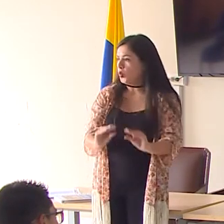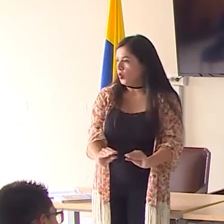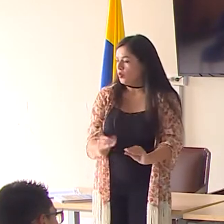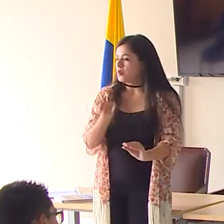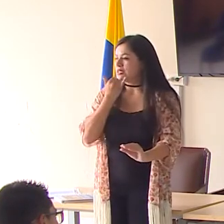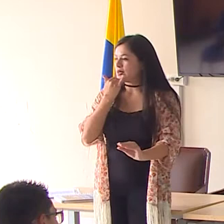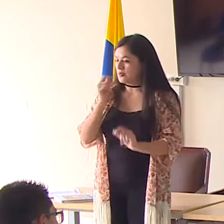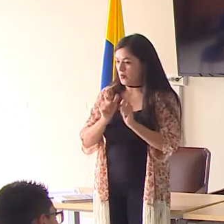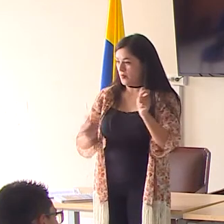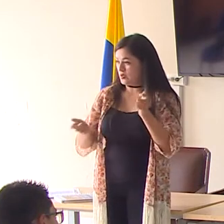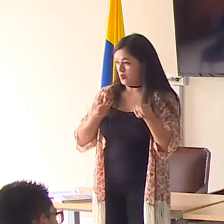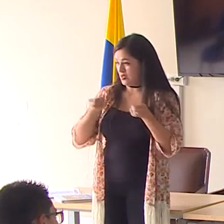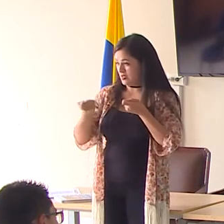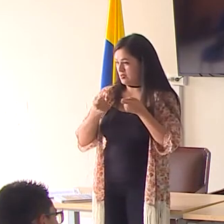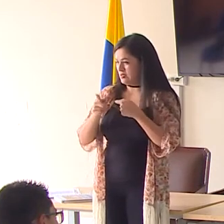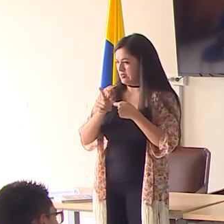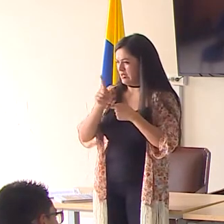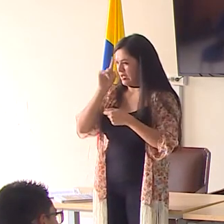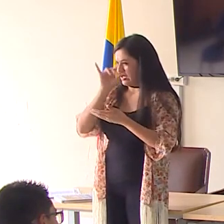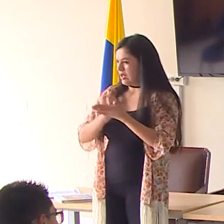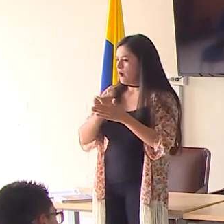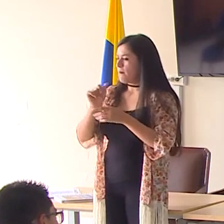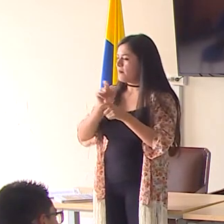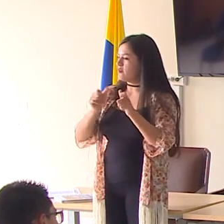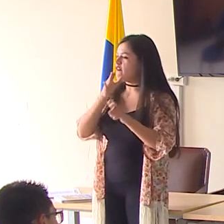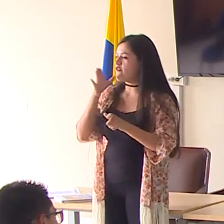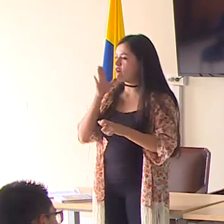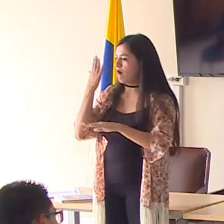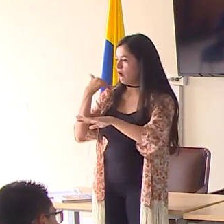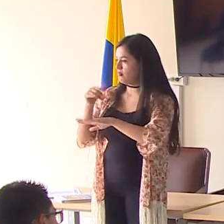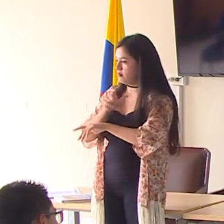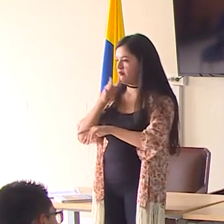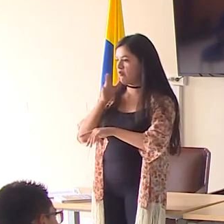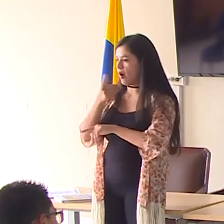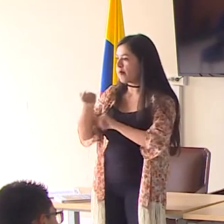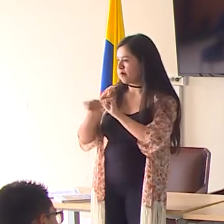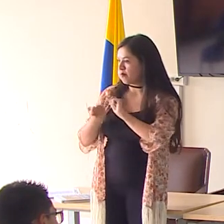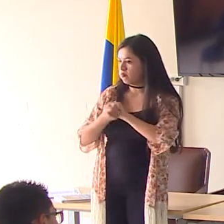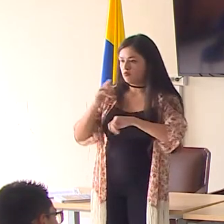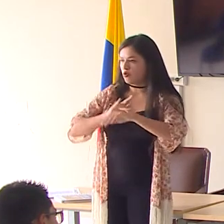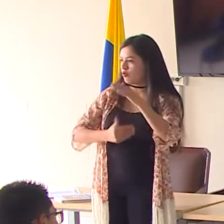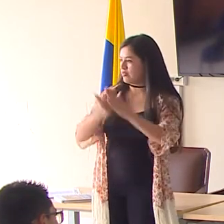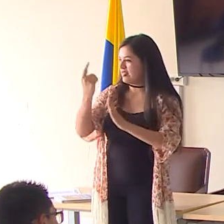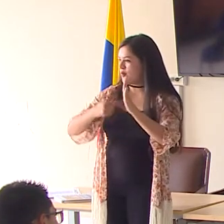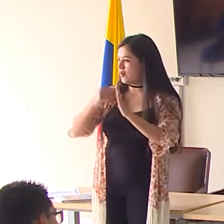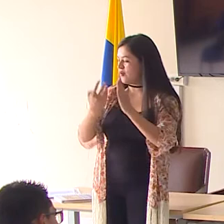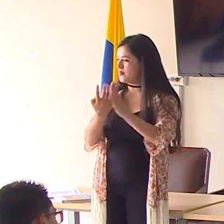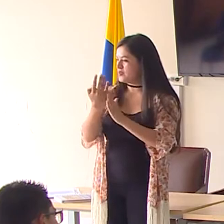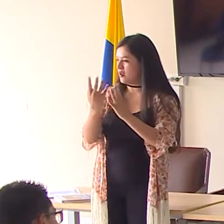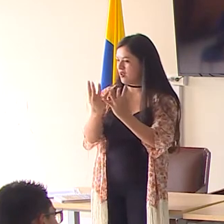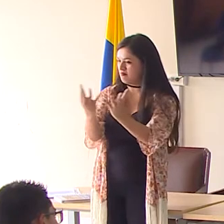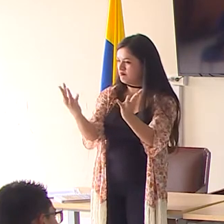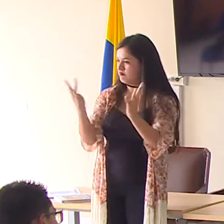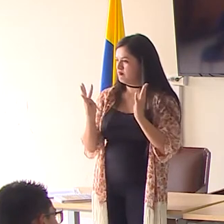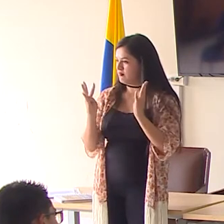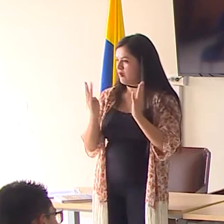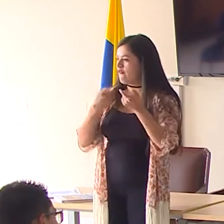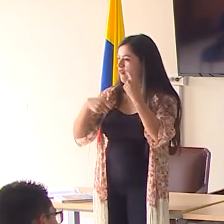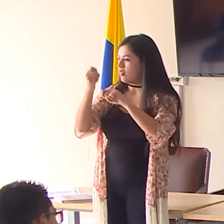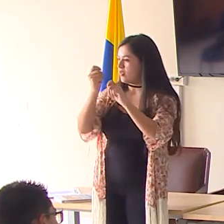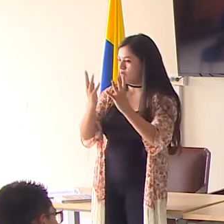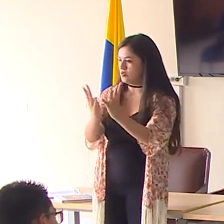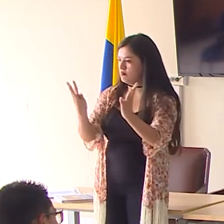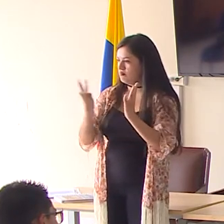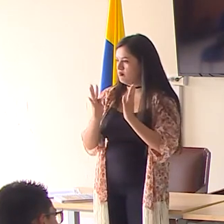dueños de estos estos serán haciendas que los dueños de las haciendas empezarán a parcelar obviamente a precios mucho más económicos